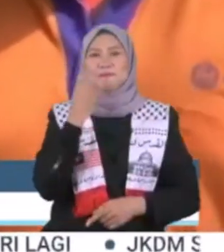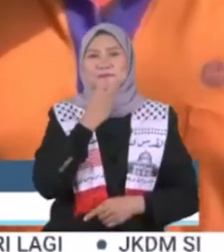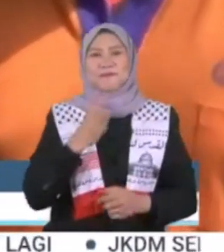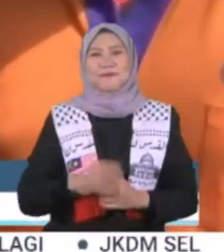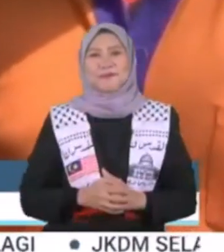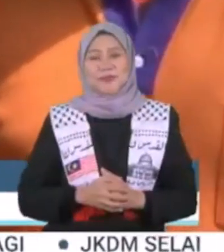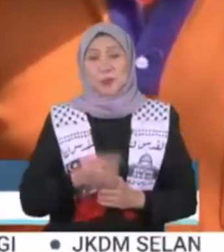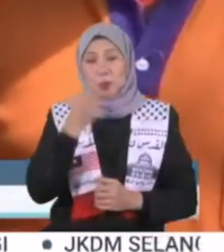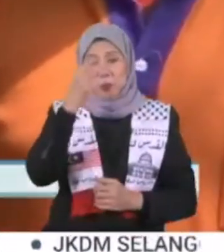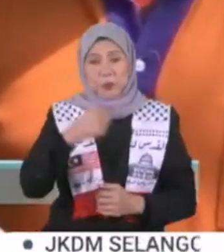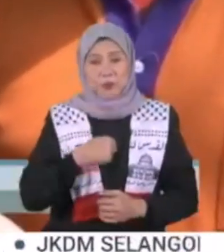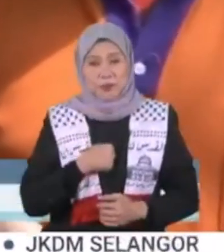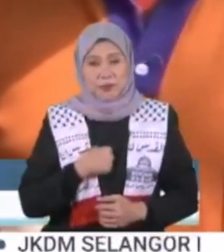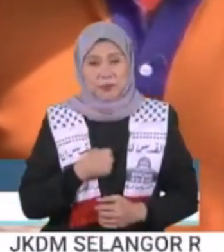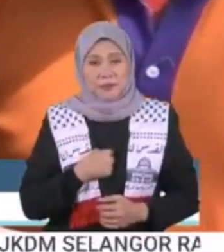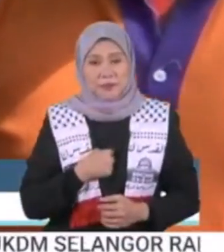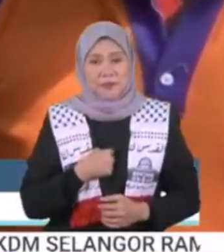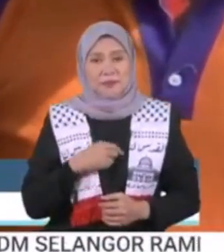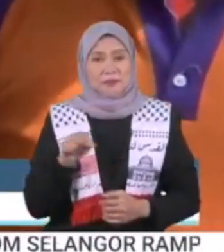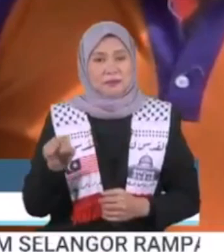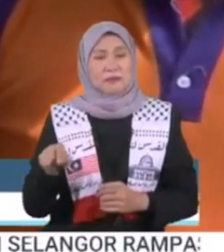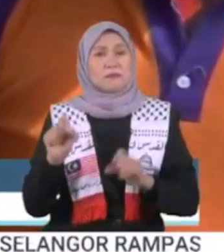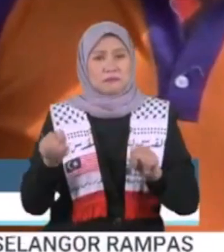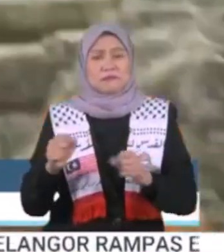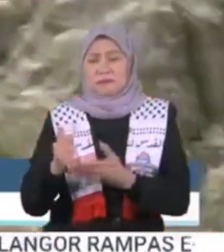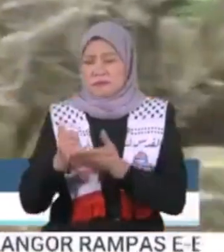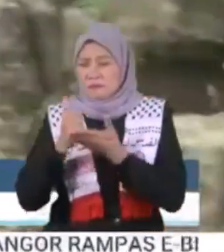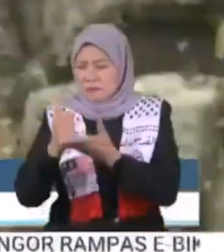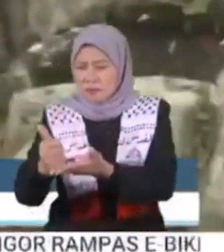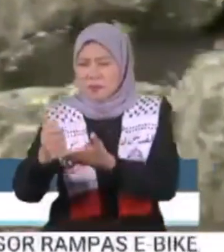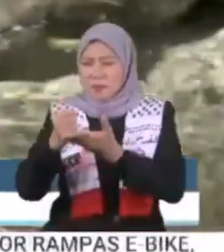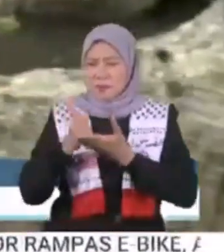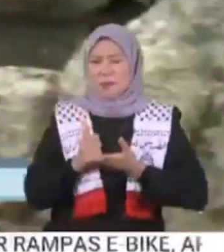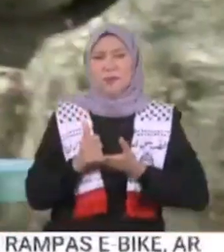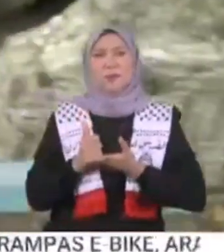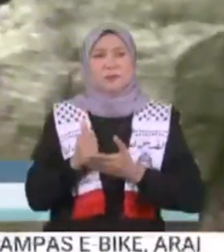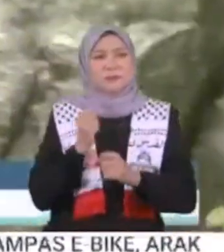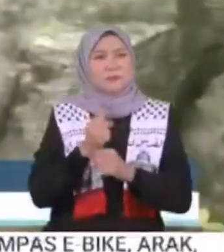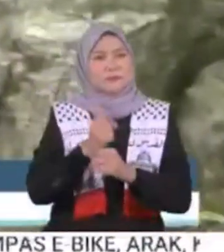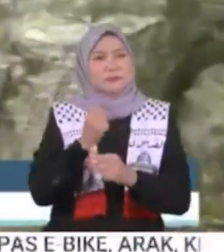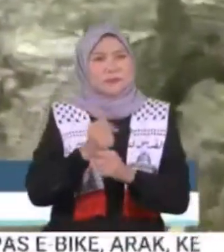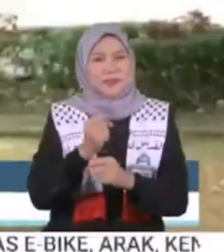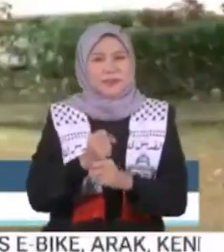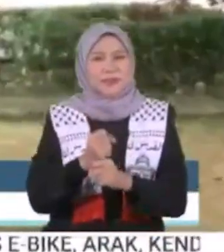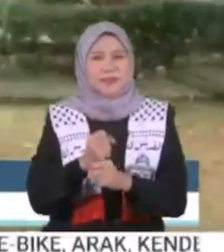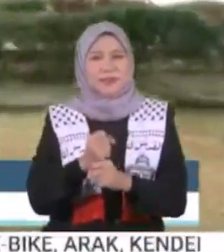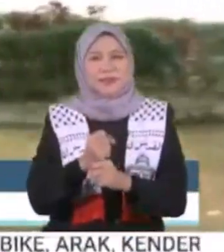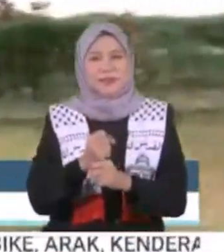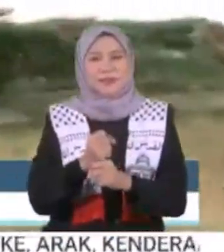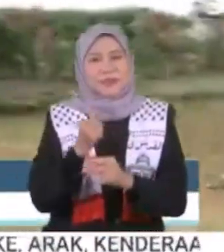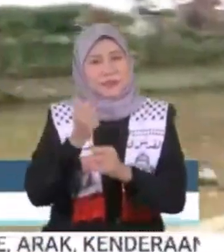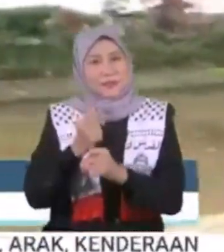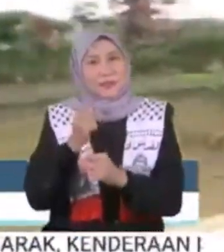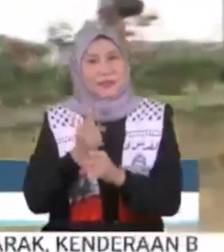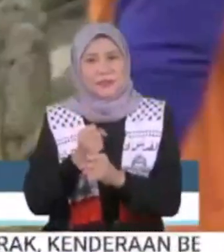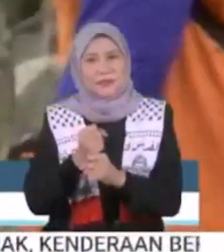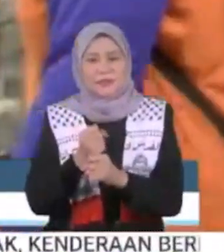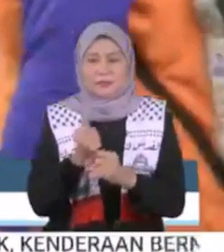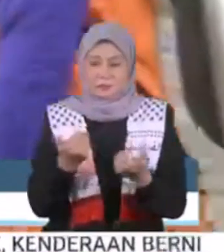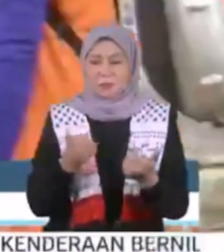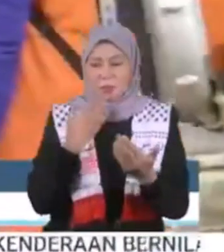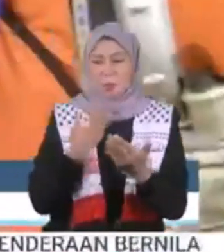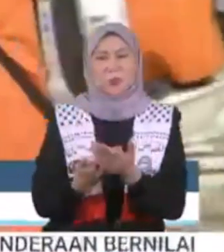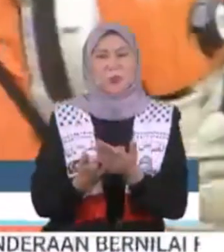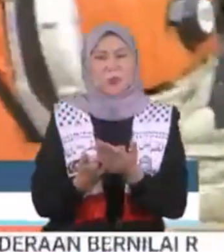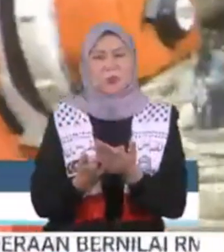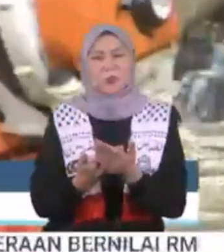ada? Kalau bagi saya, diorang saling bantulah. Buat kerja sambing-sambing, kerja dengan betul